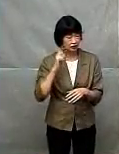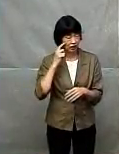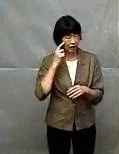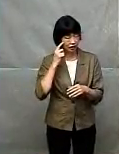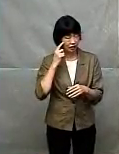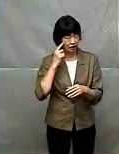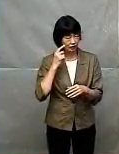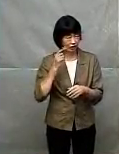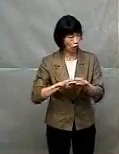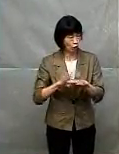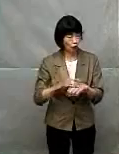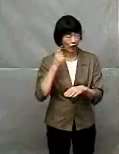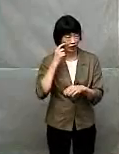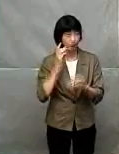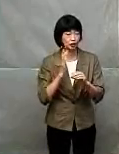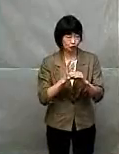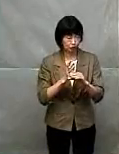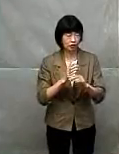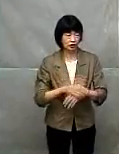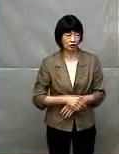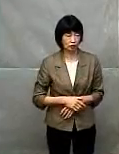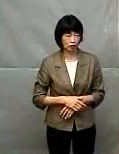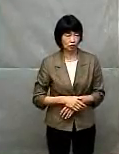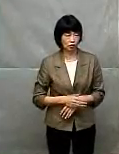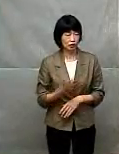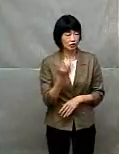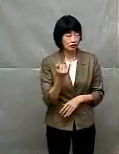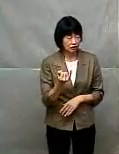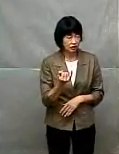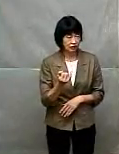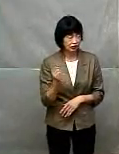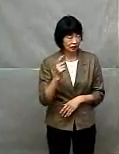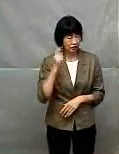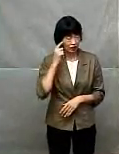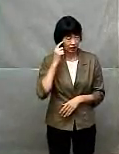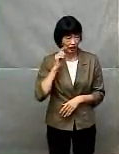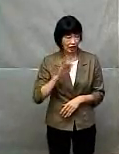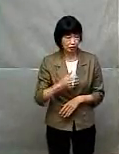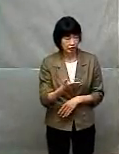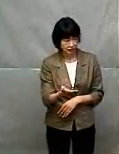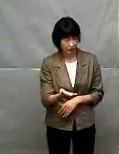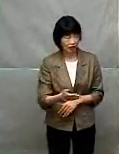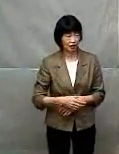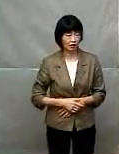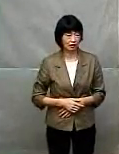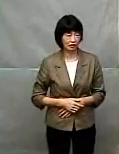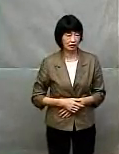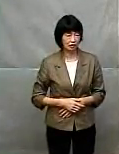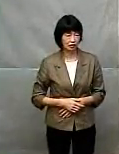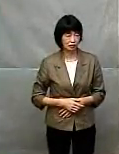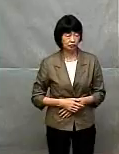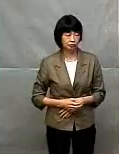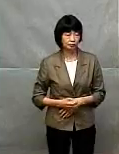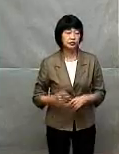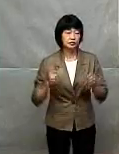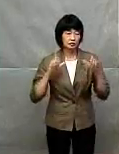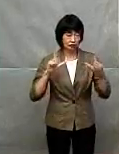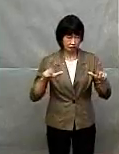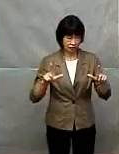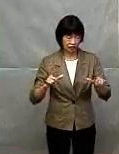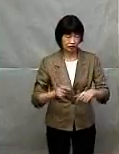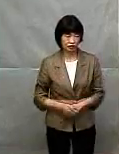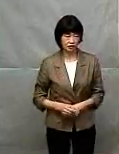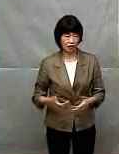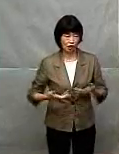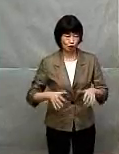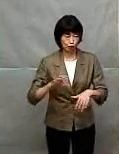たな返礼品の在り方として注目しているような事例はございますか。よろしくお願いします。 はい、ふ